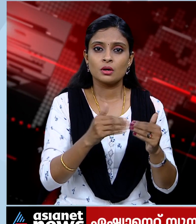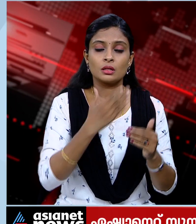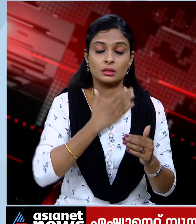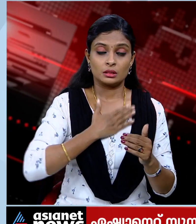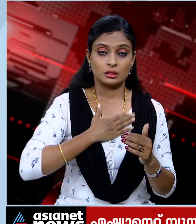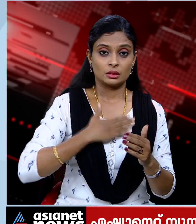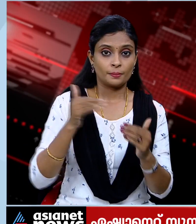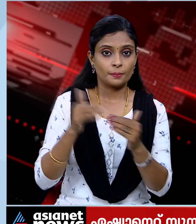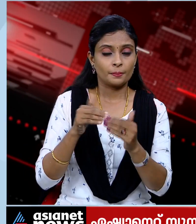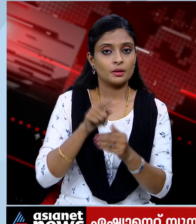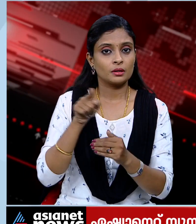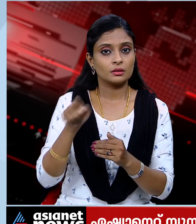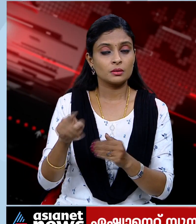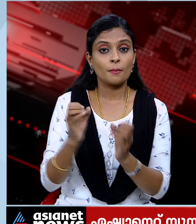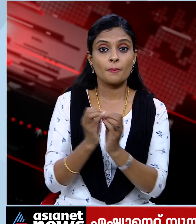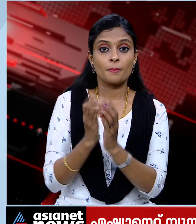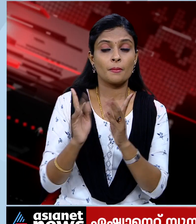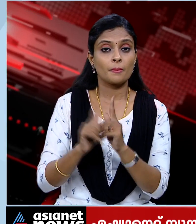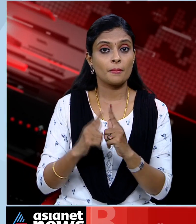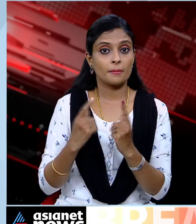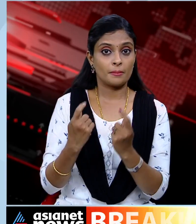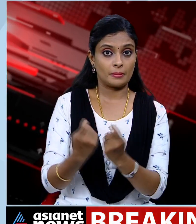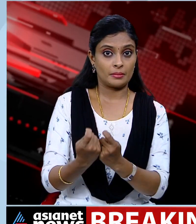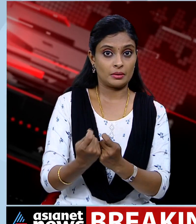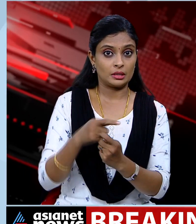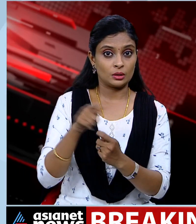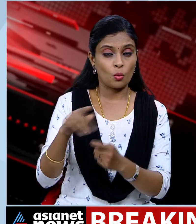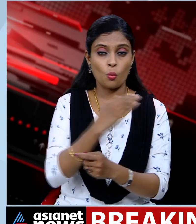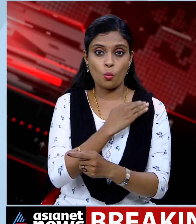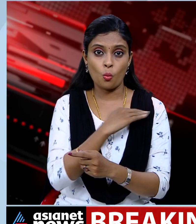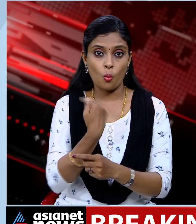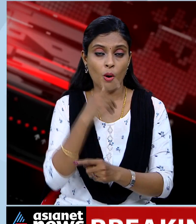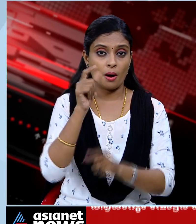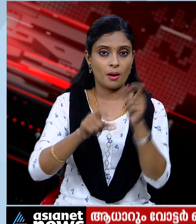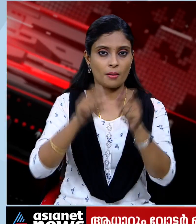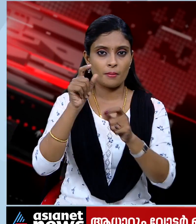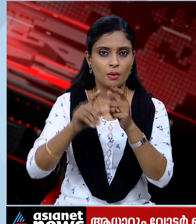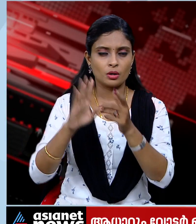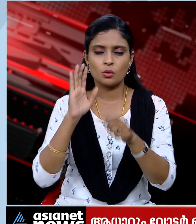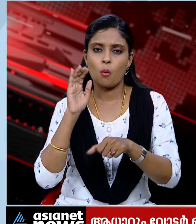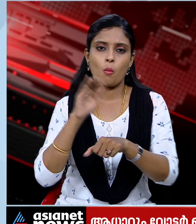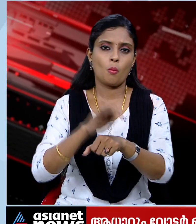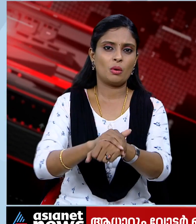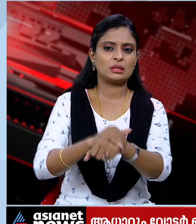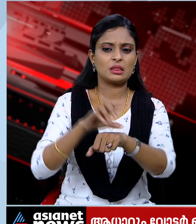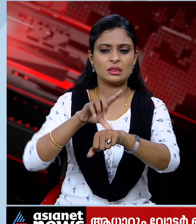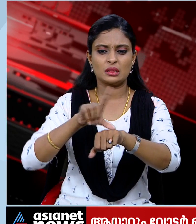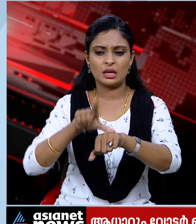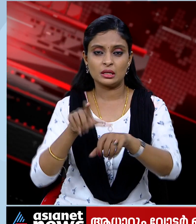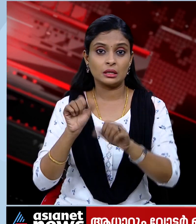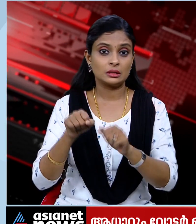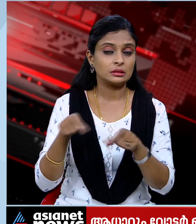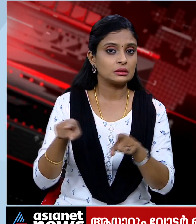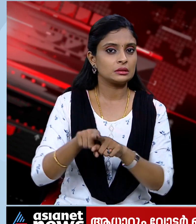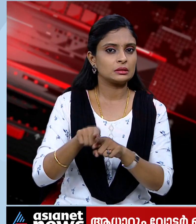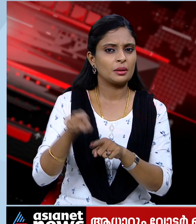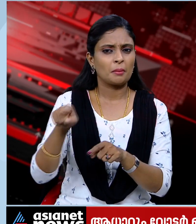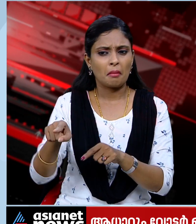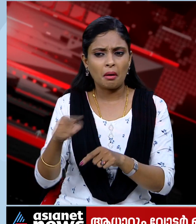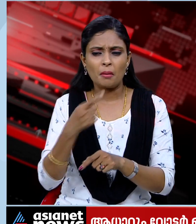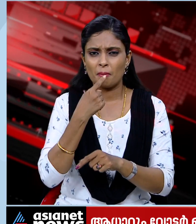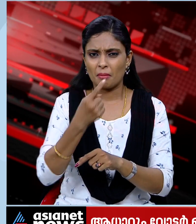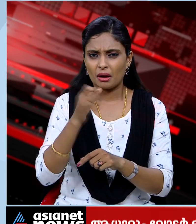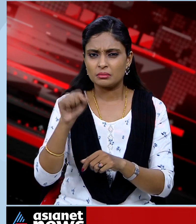യോഗത്തിൽ ബി ജെ പി നേതാവിന്റെ കൊലയാളികളെ പിടിക്കുന്നതിൽ കാലതാമസം വരുന്നുവെന്ന വിമർശനങ്ങൾ ബി ജെ പി നേതാക്കൾ ഉയർത്താൻ